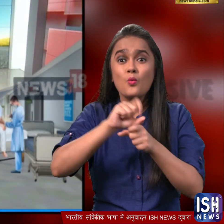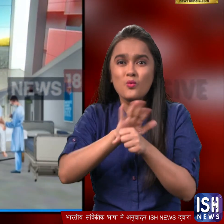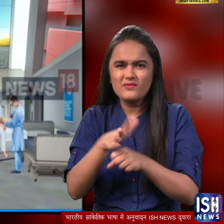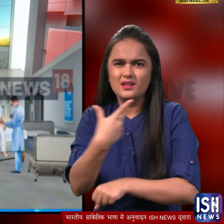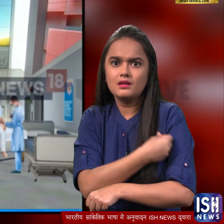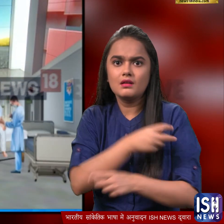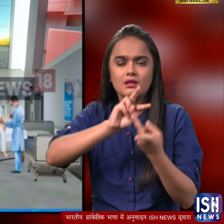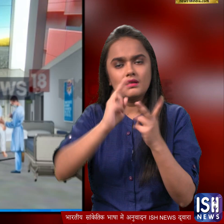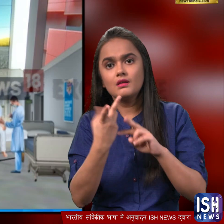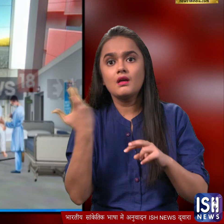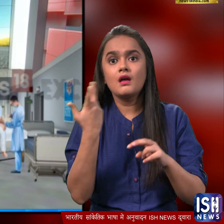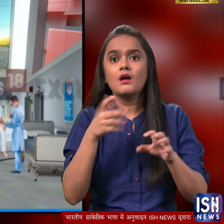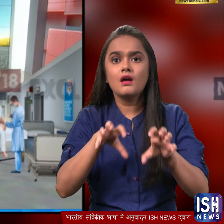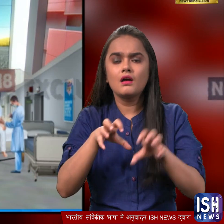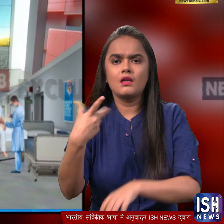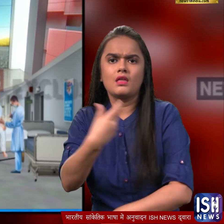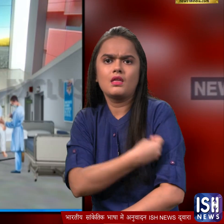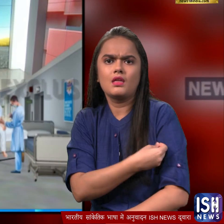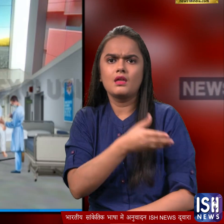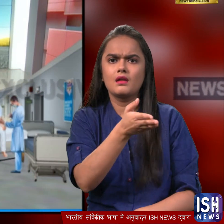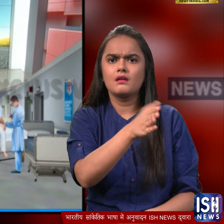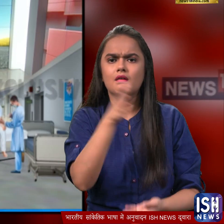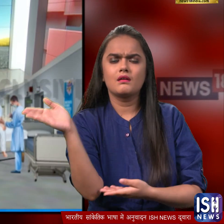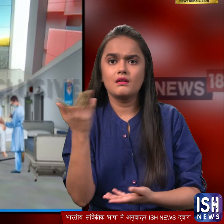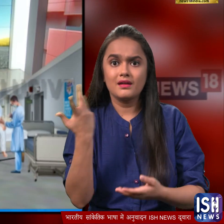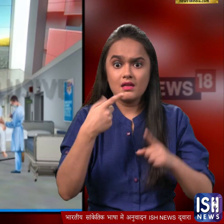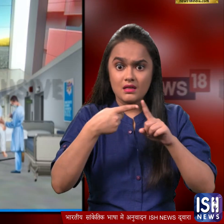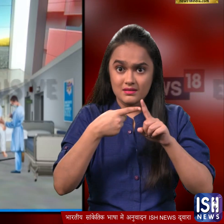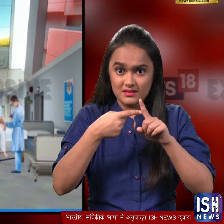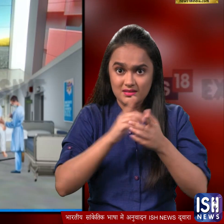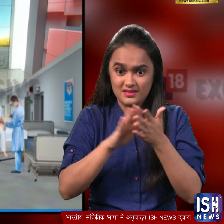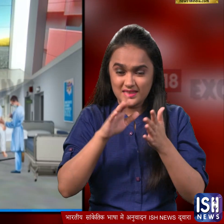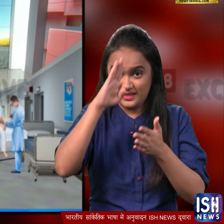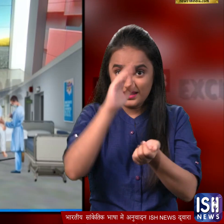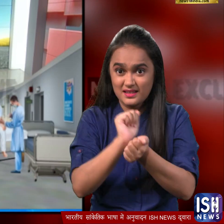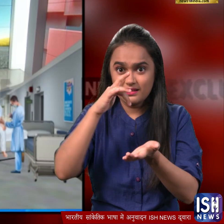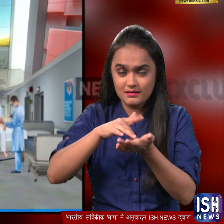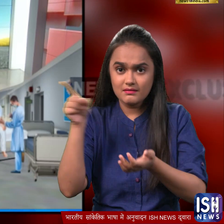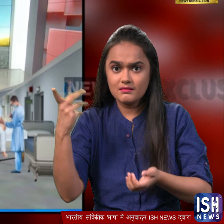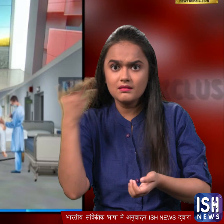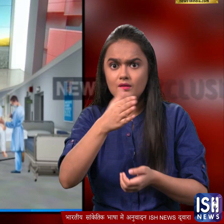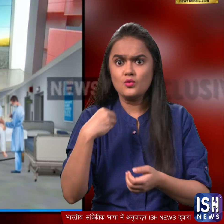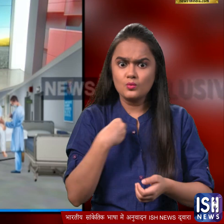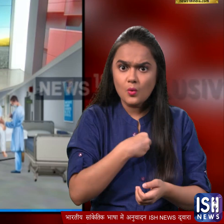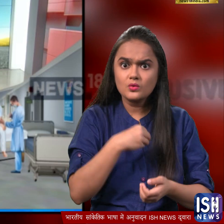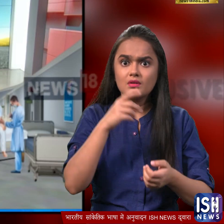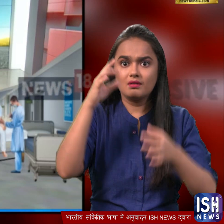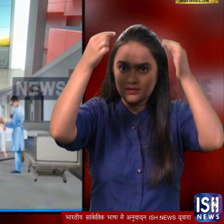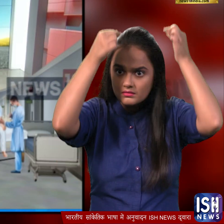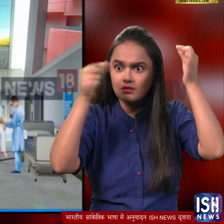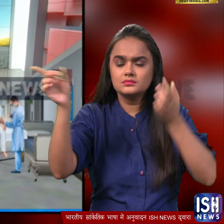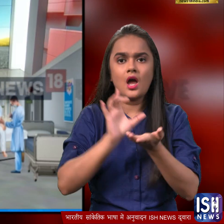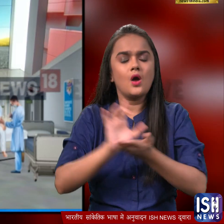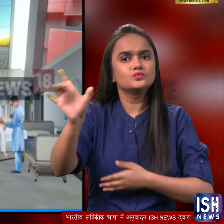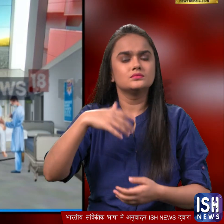को कोरोना के टीके के बजाय एंटी रेबीज की डोज लगा दी, जिसके बाद ठाणे महानगर पालिका ने उस केंद्र में तैनात एक